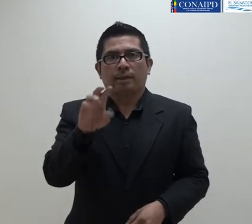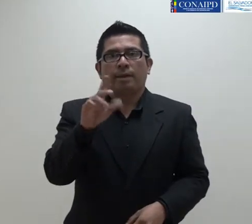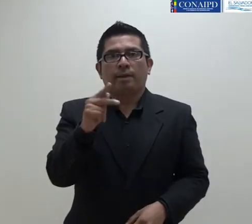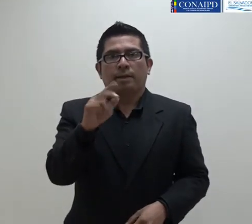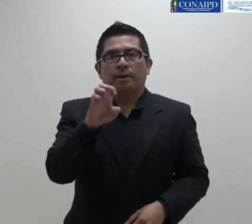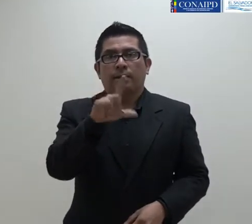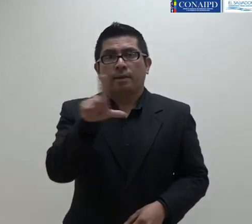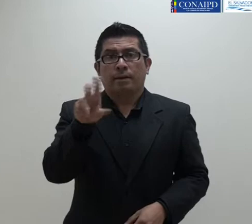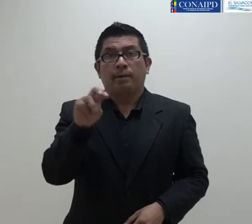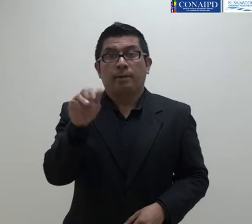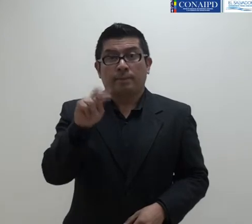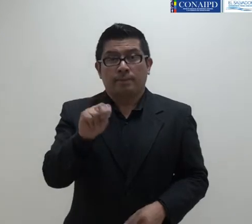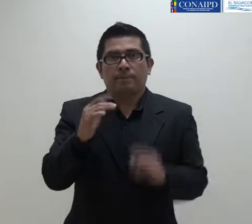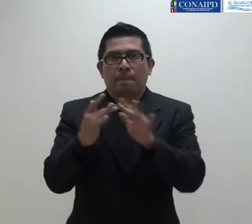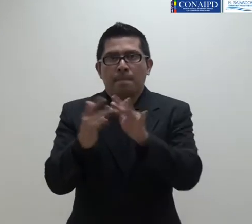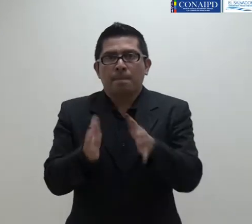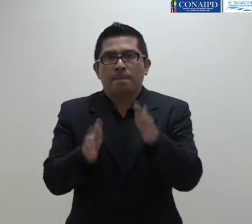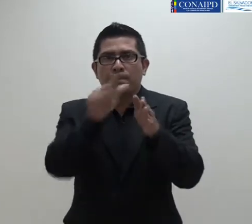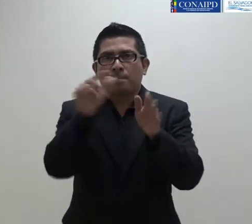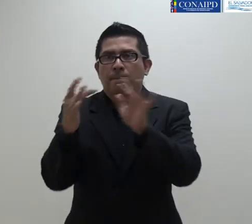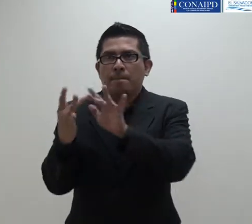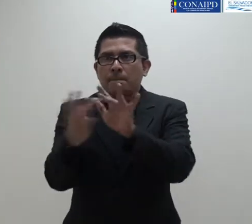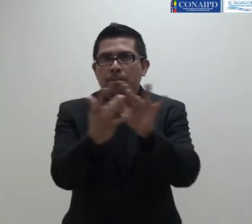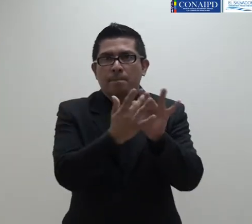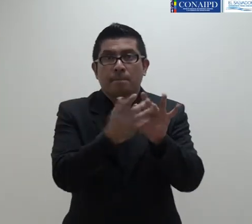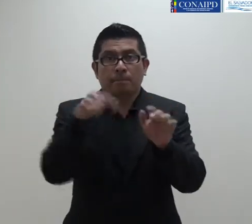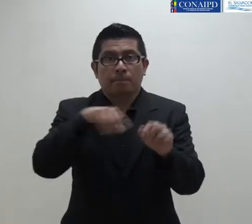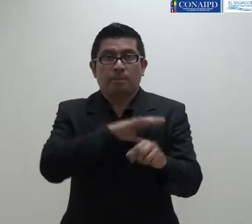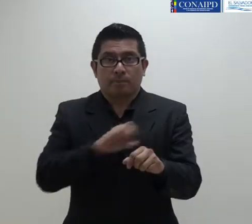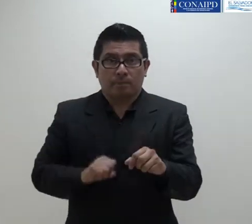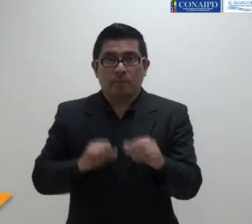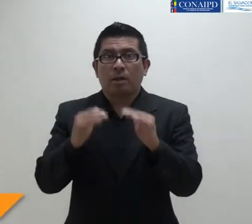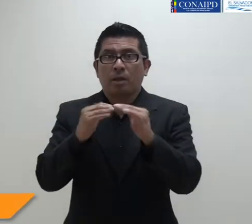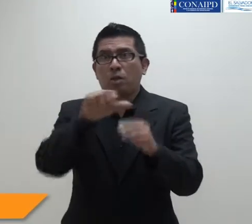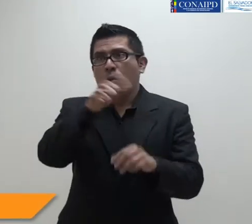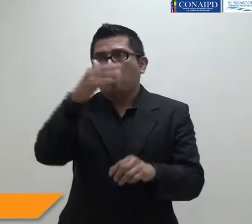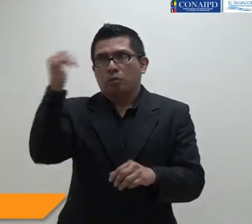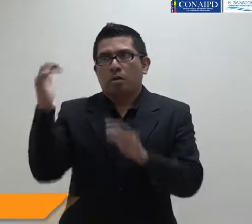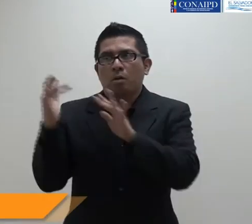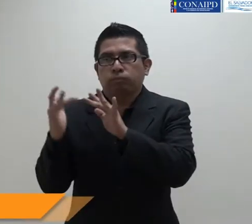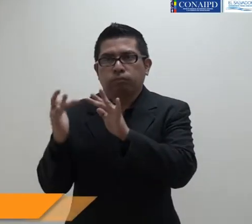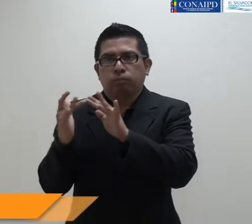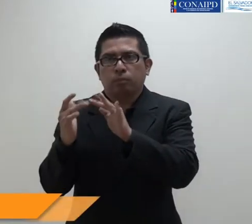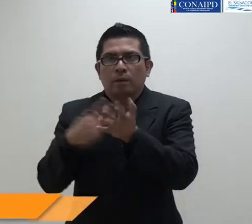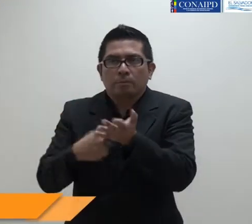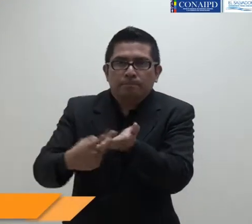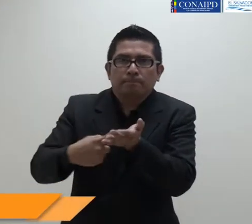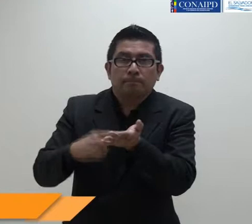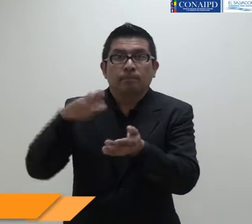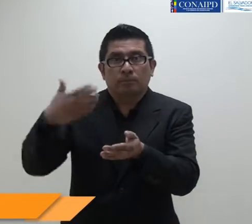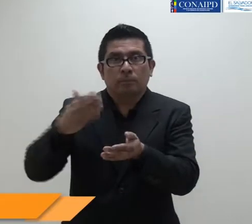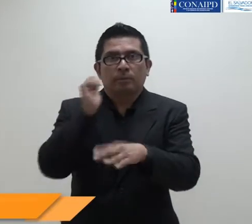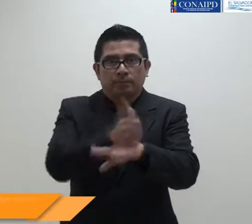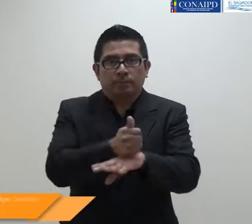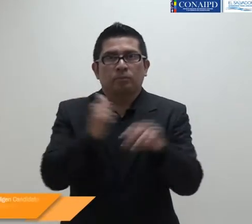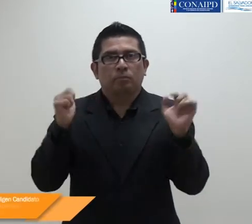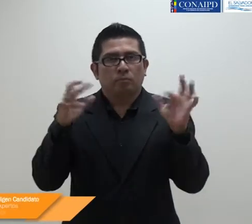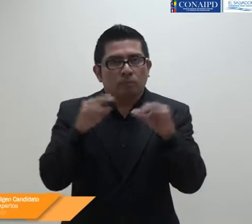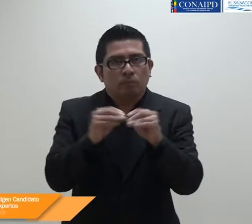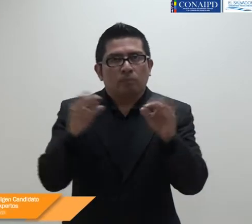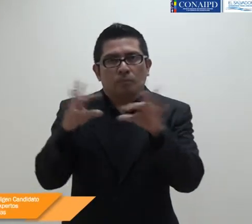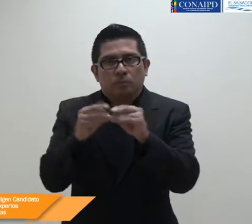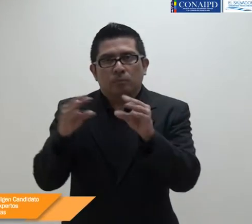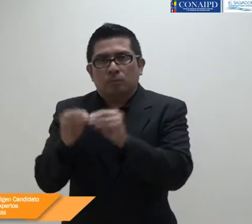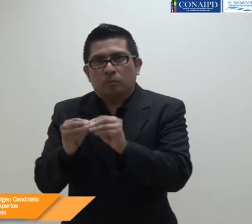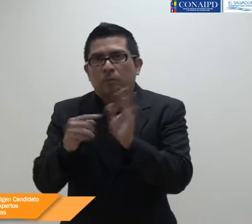realizó una serie de acciones interinstitucionales, tanto en el país como en el exterior. Al mismo tiempo, se llevó a cabo una serie de reuniones